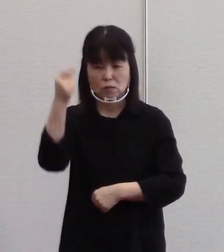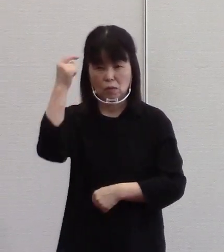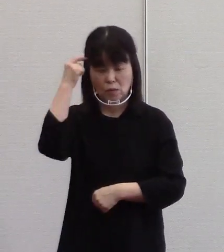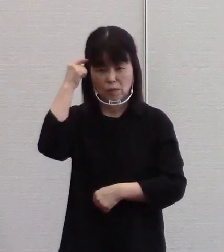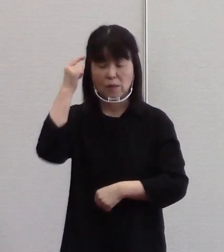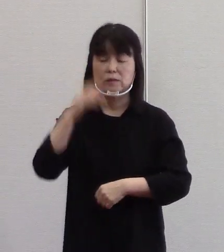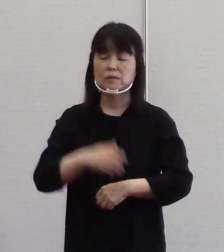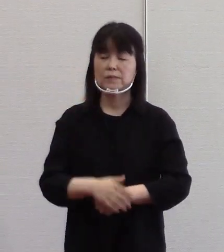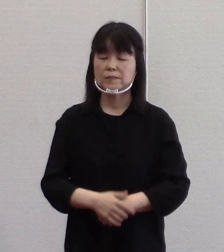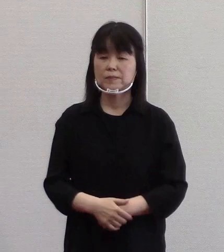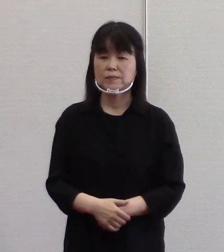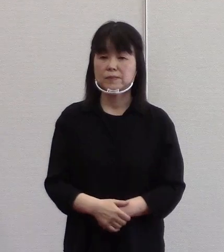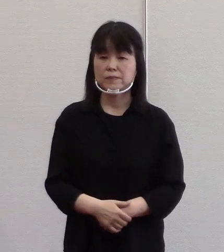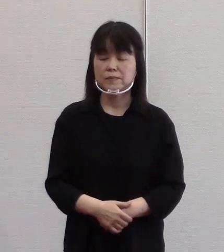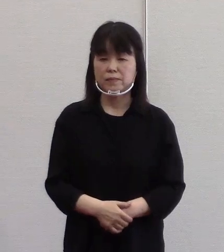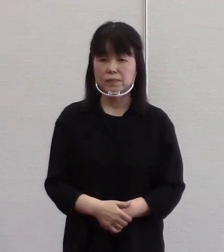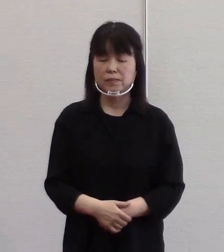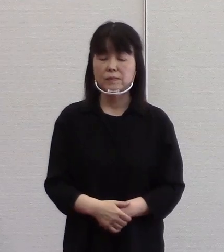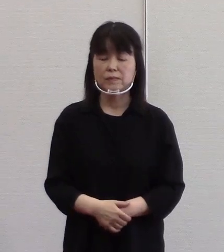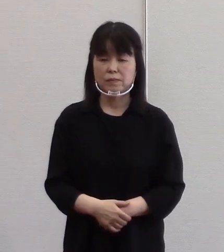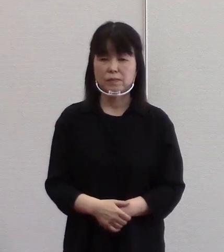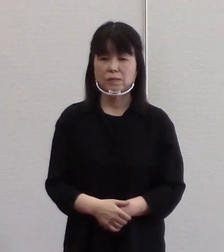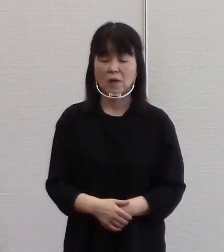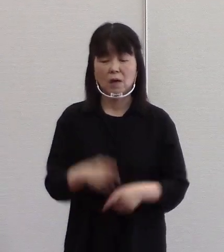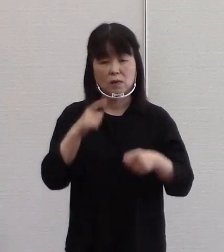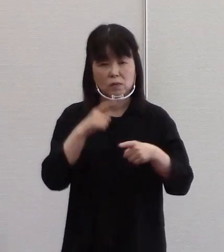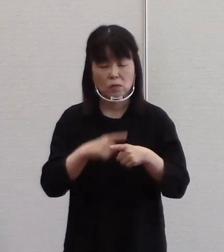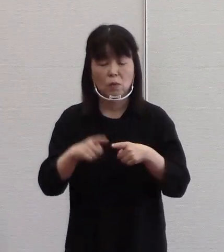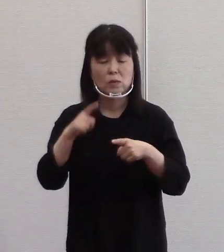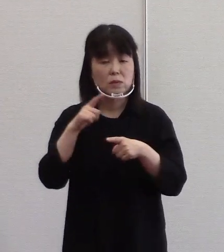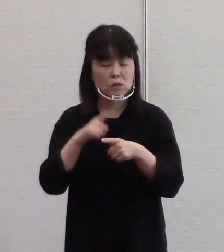はりその徐々にその